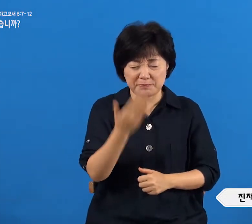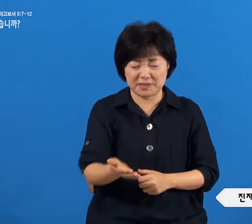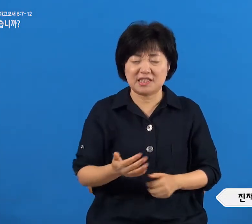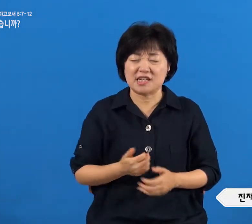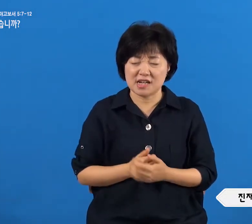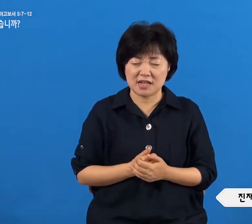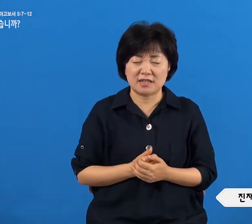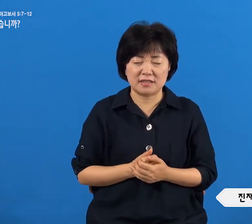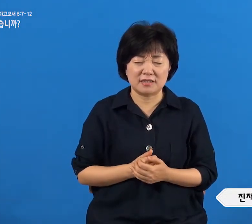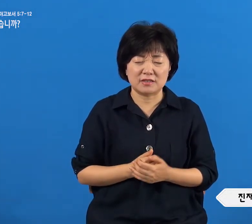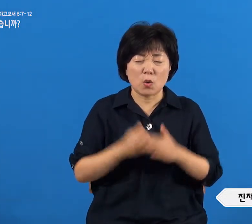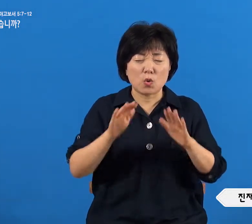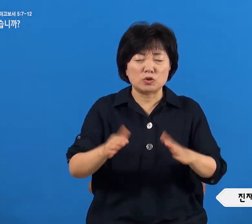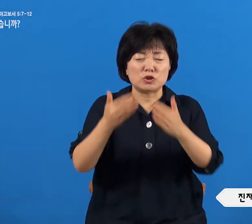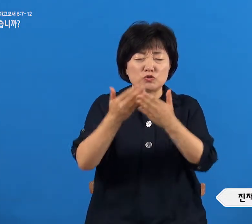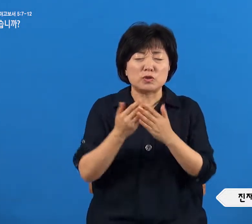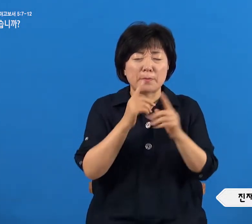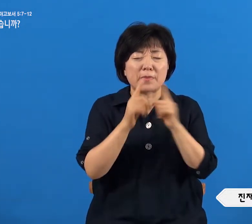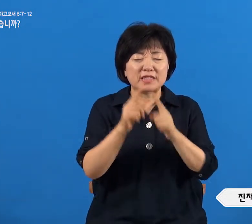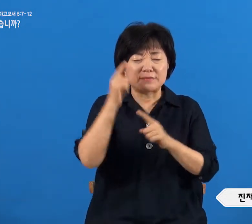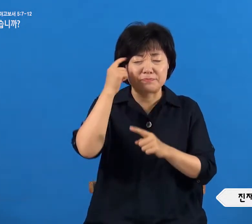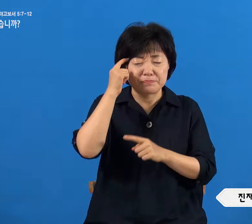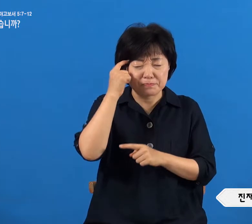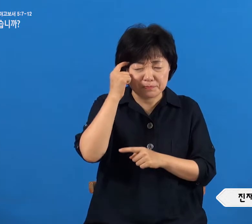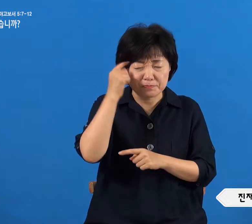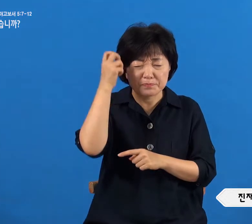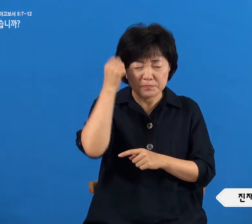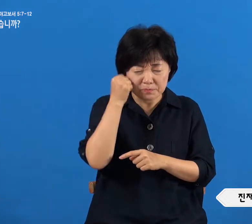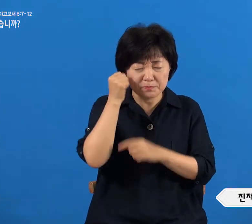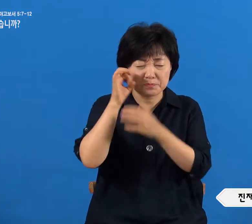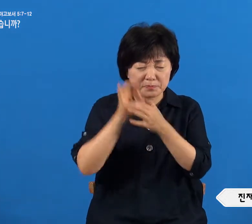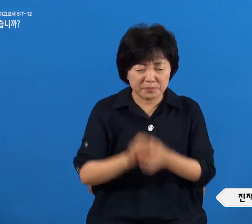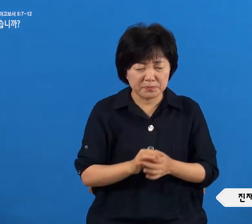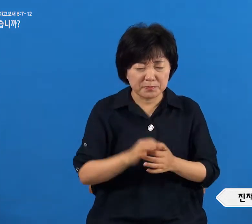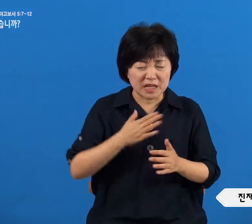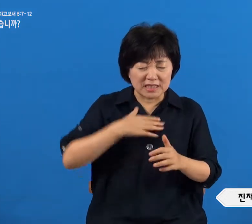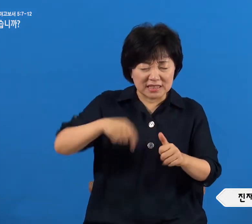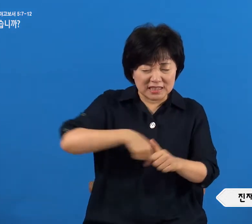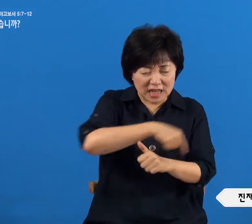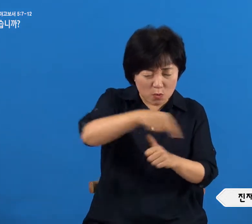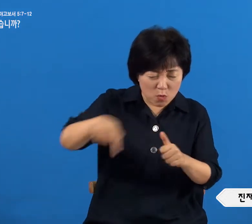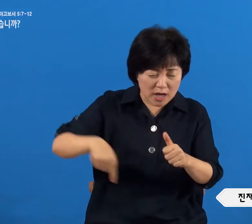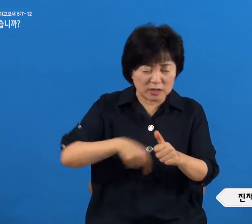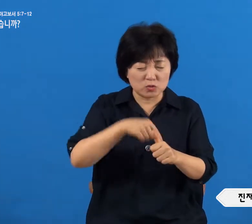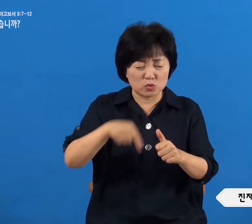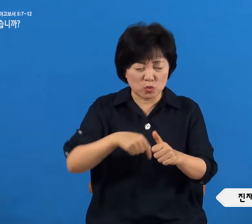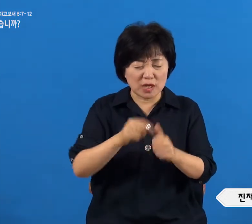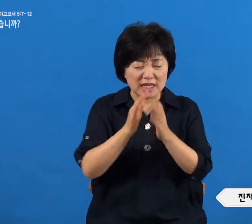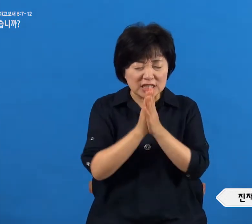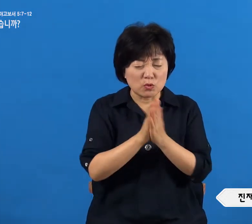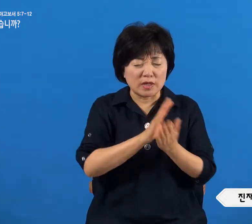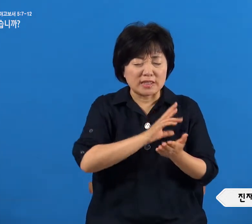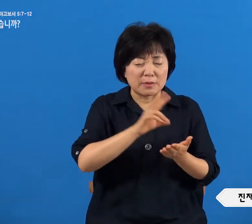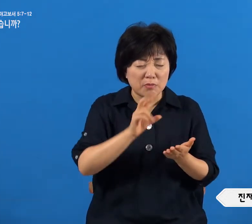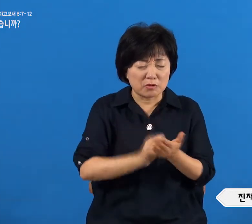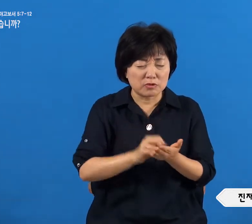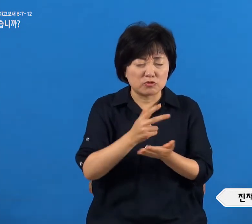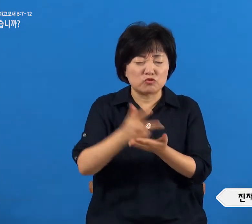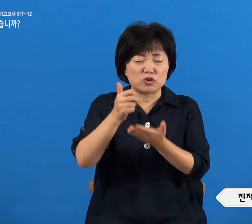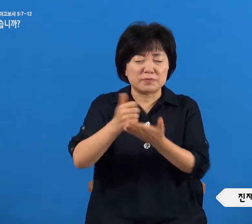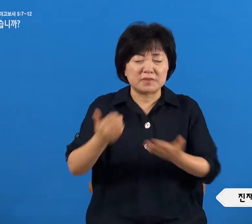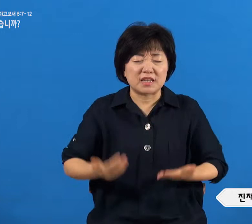있습니까? 오늘 주신 말씀 생각하면서 우리 상황 가운데 있는 기도의 제목들을 주님 앞에 조용히 드리는